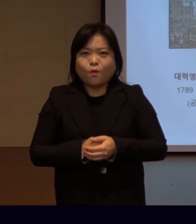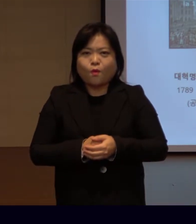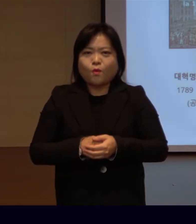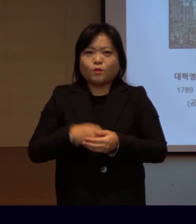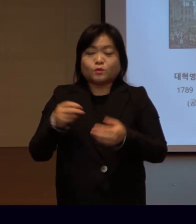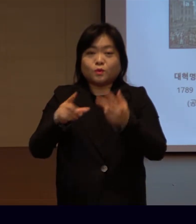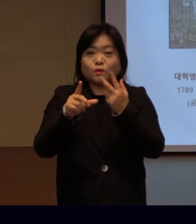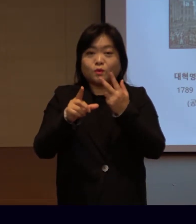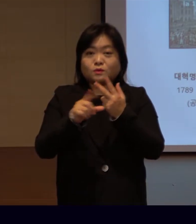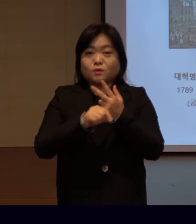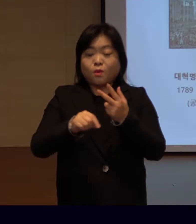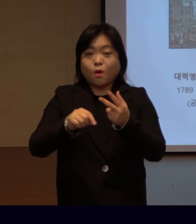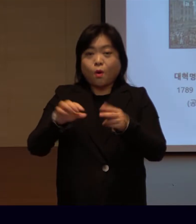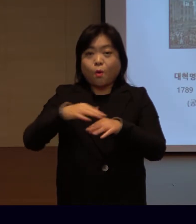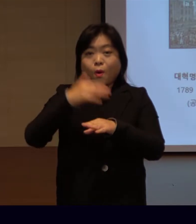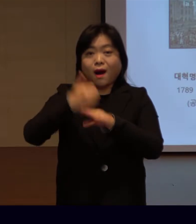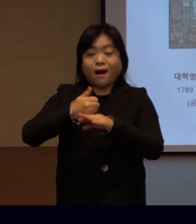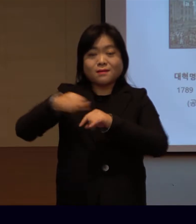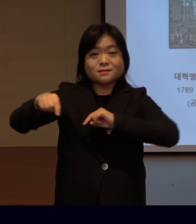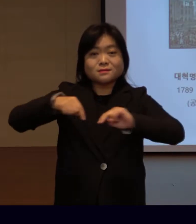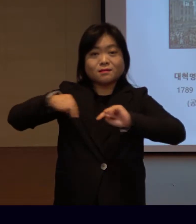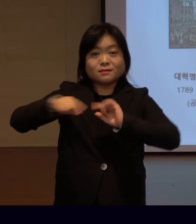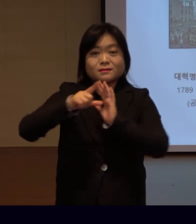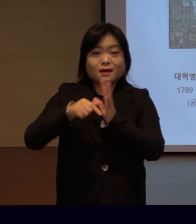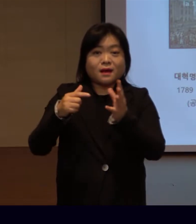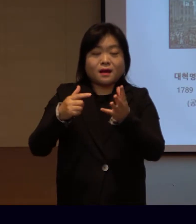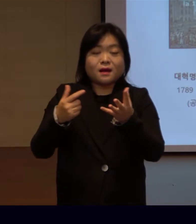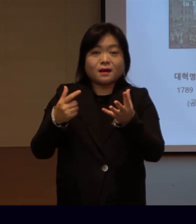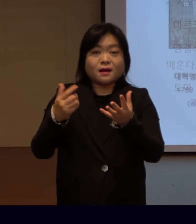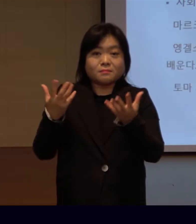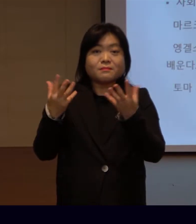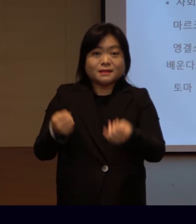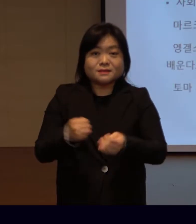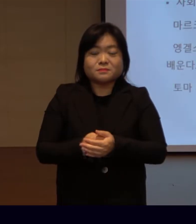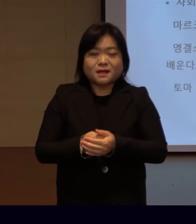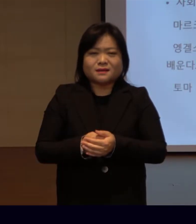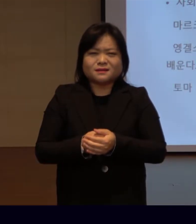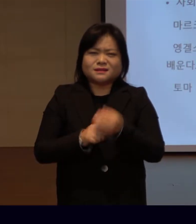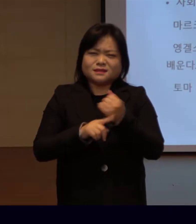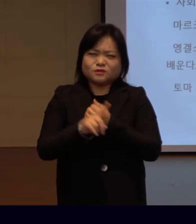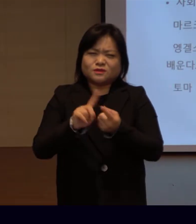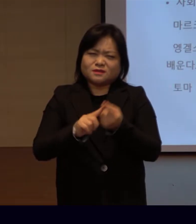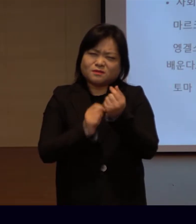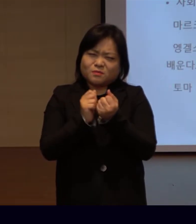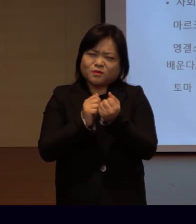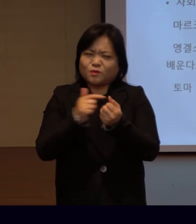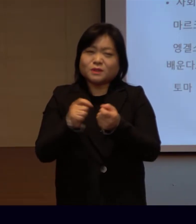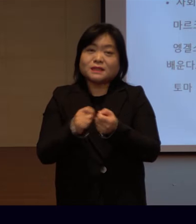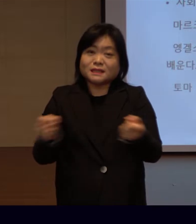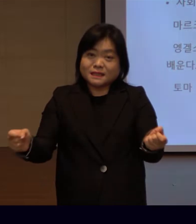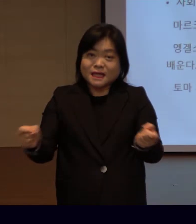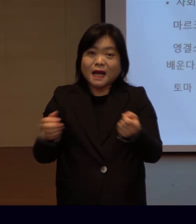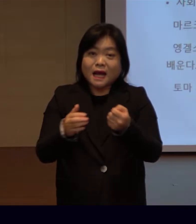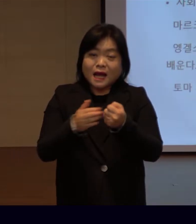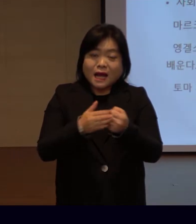7월 왕정 시기 얘기가 많습니다. 뭐 그 이유까지 너무 설명하면 너무 길어지니까요.